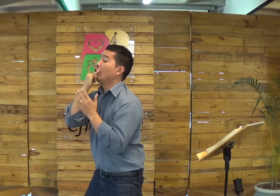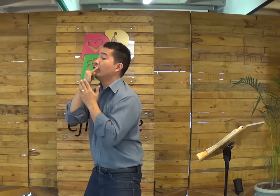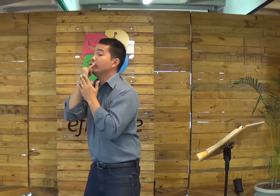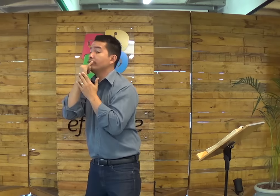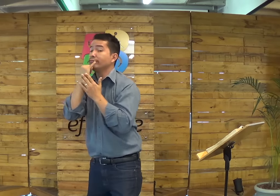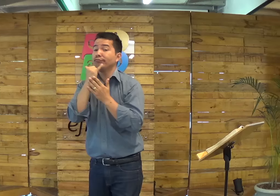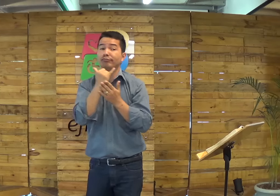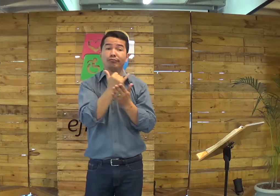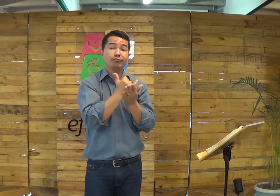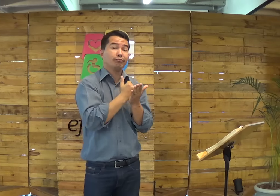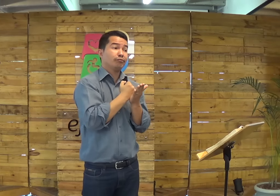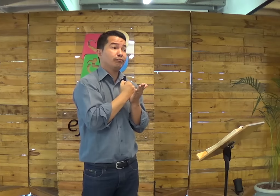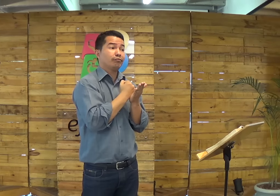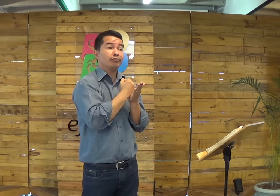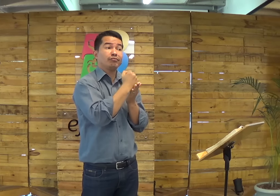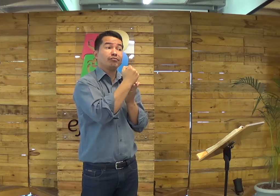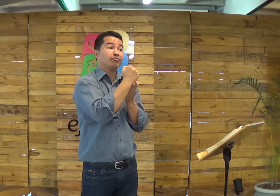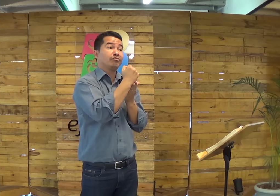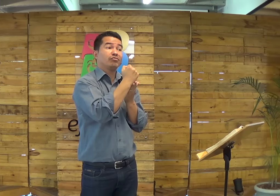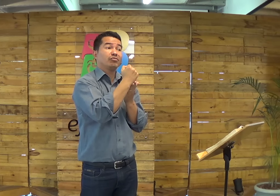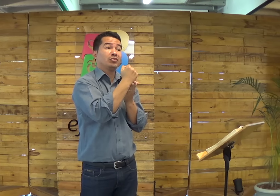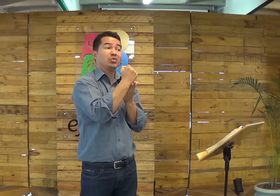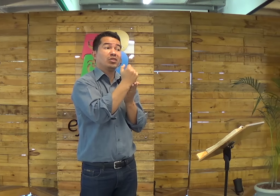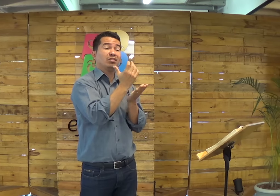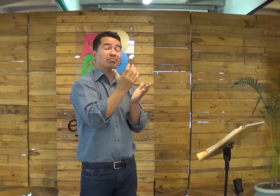me perdoa me perdoa me perdoa ó já